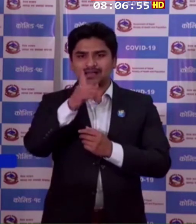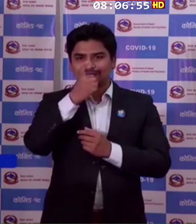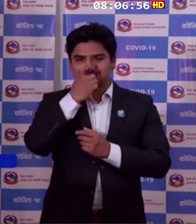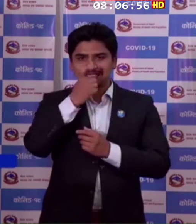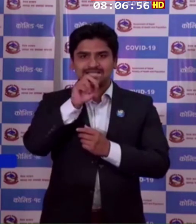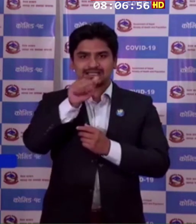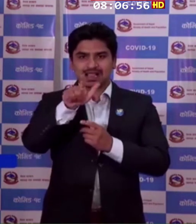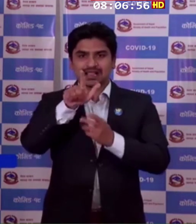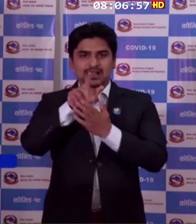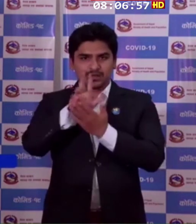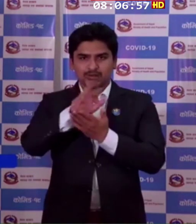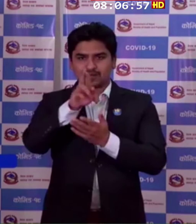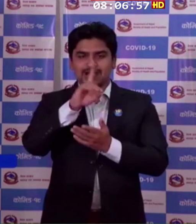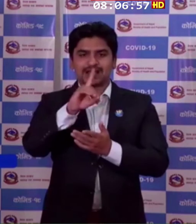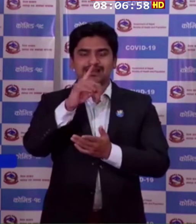2,579 र RDT